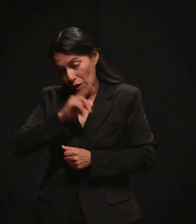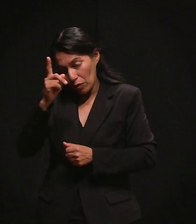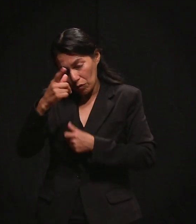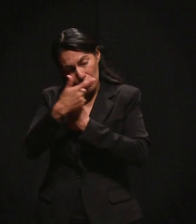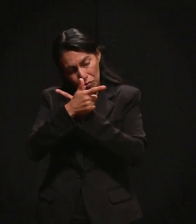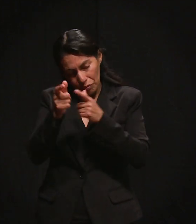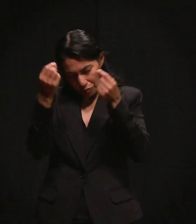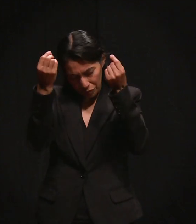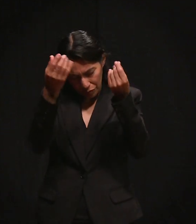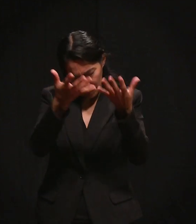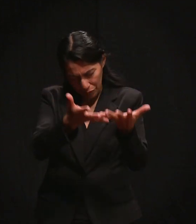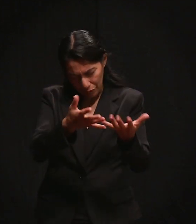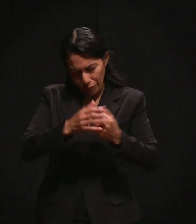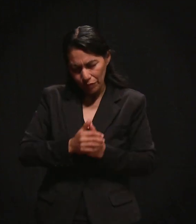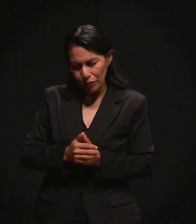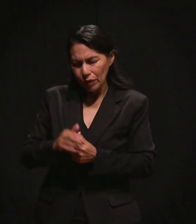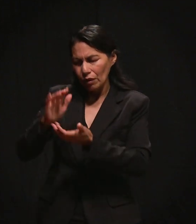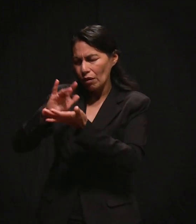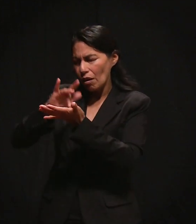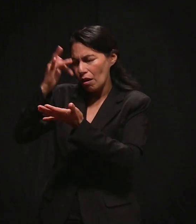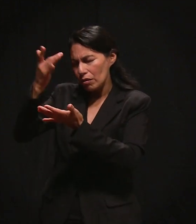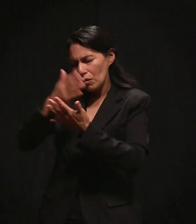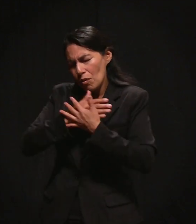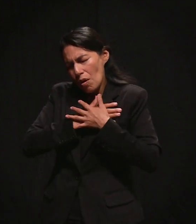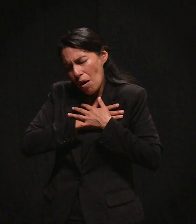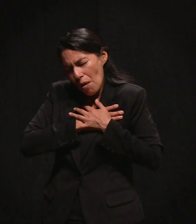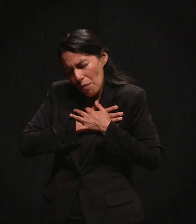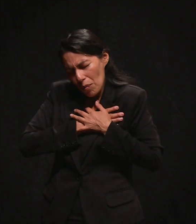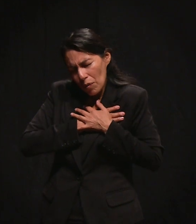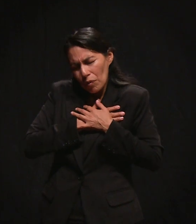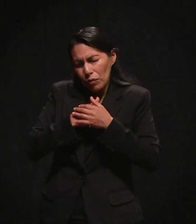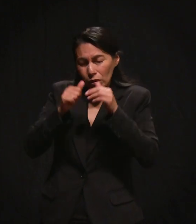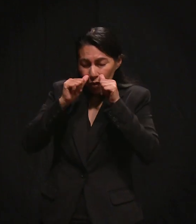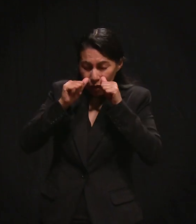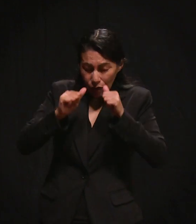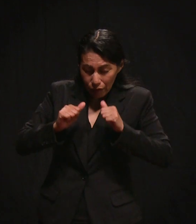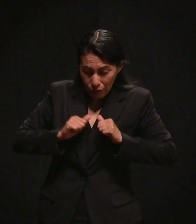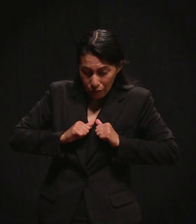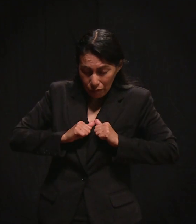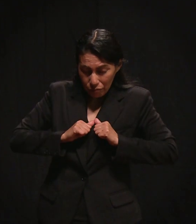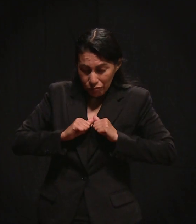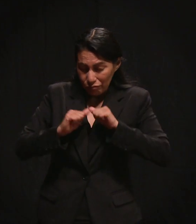porque nos escuchas y nunca nos dejas solo. Te podemos todas estas